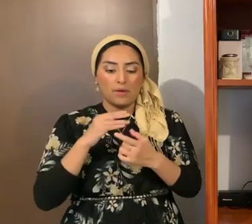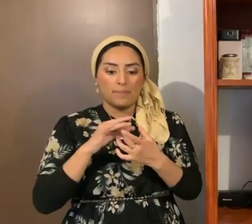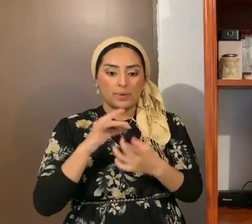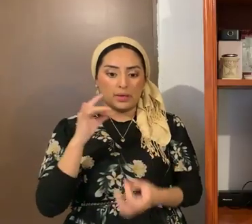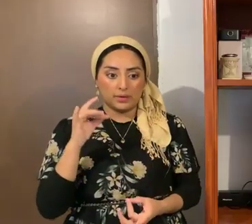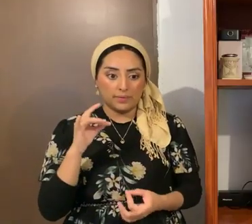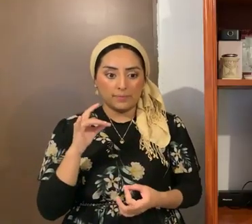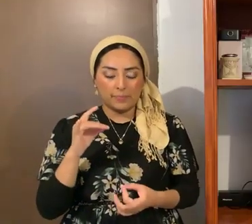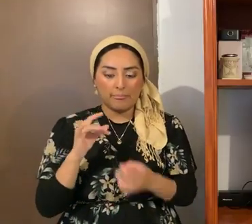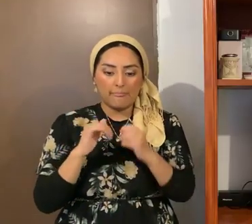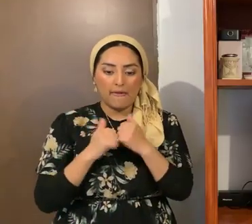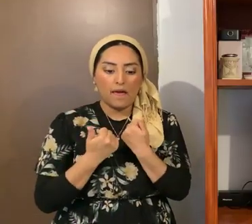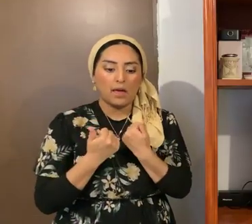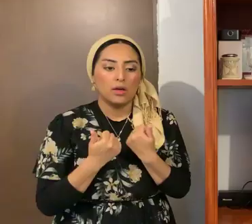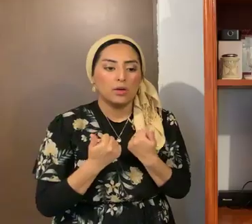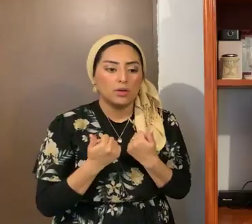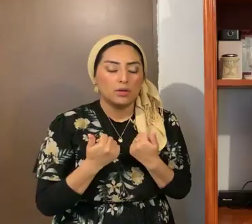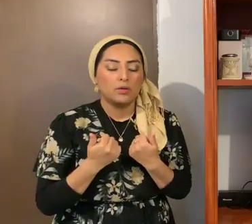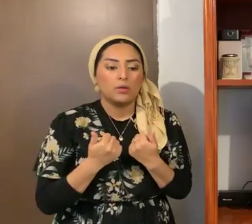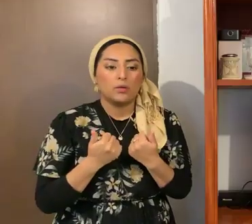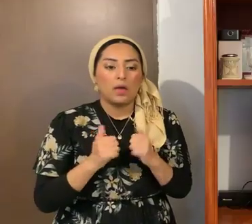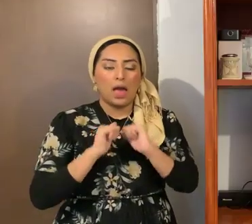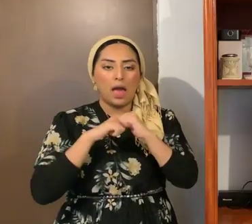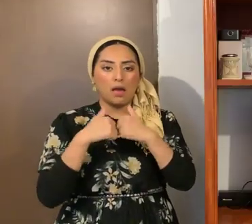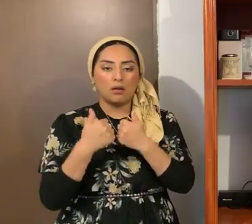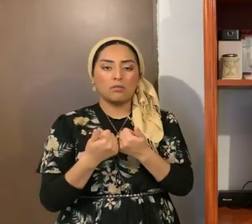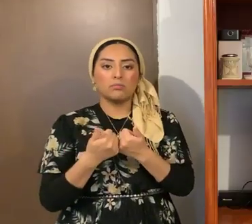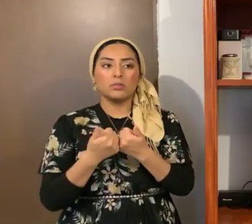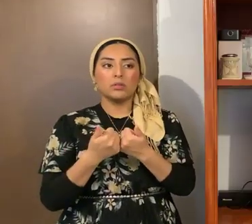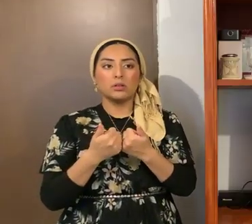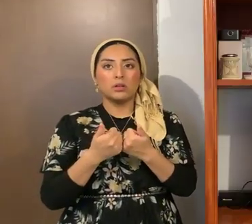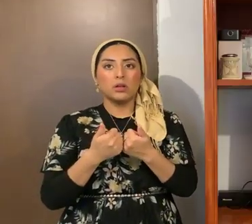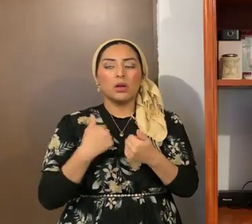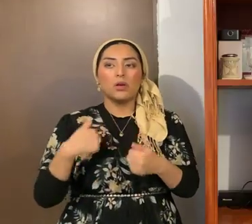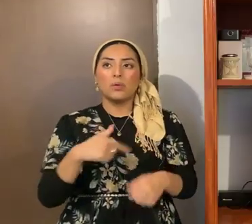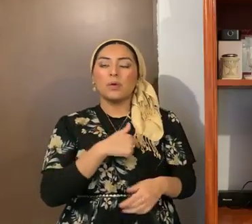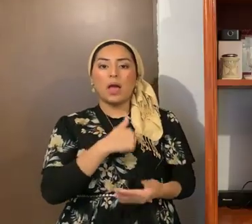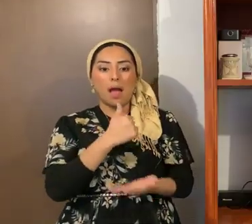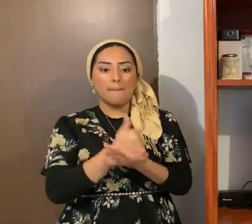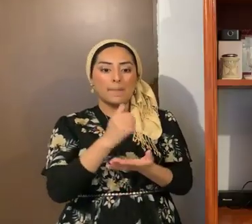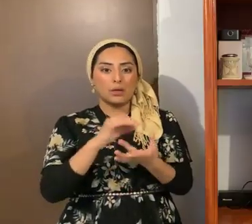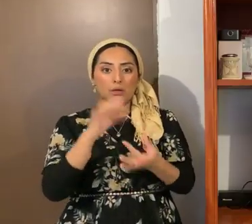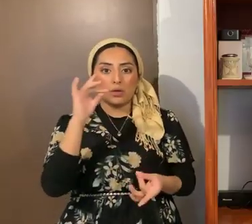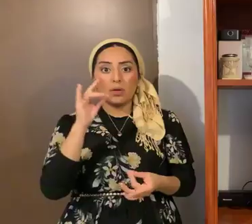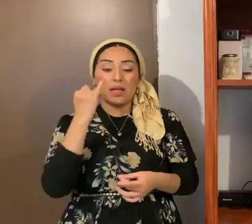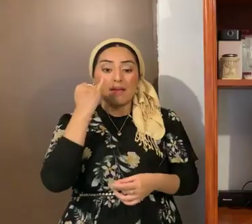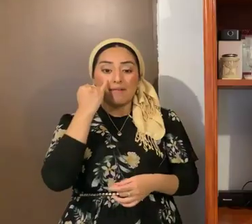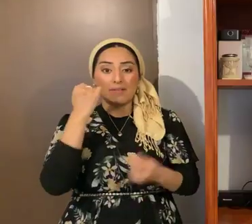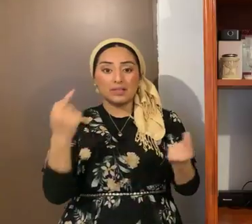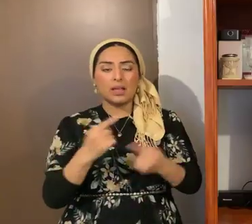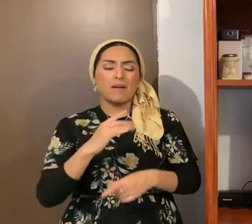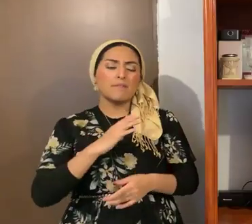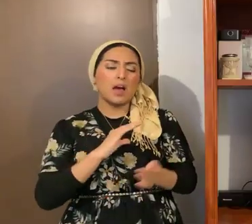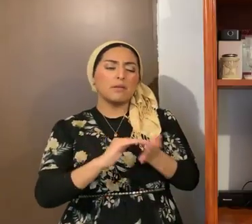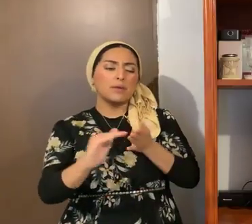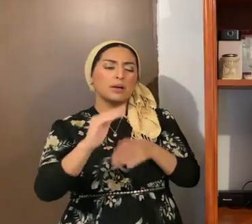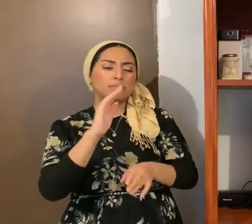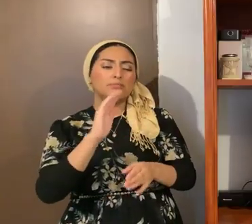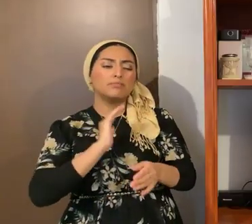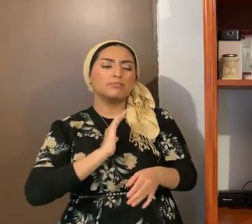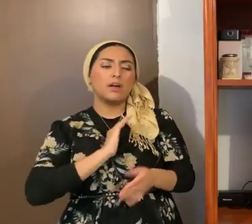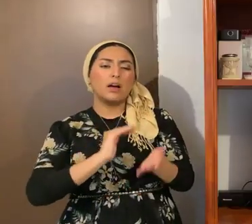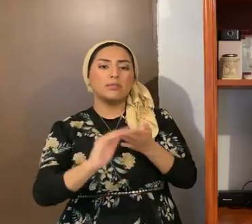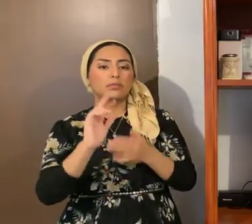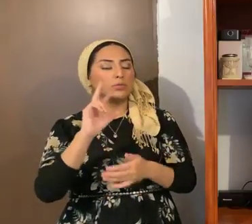espiritual. Cómo se maneja las almas, se tolera el pecado. Vamos, por favor, entiende,